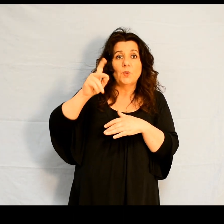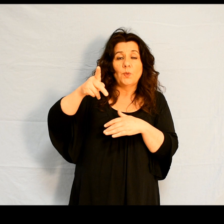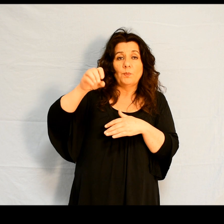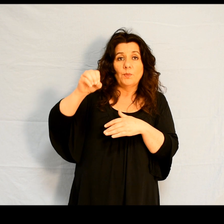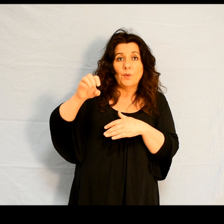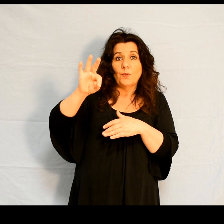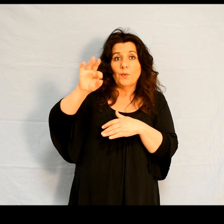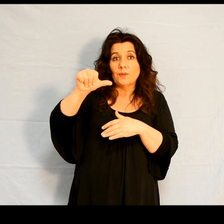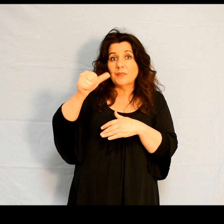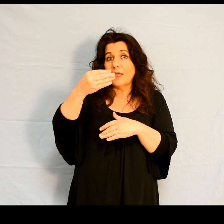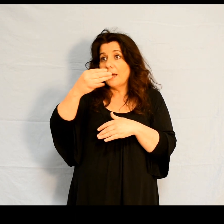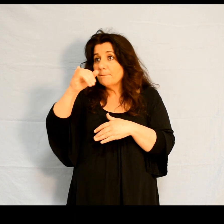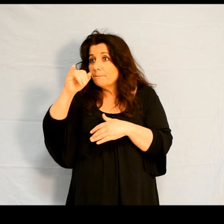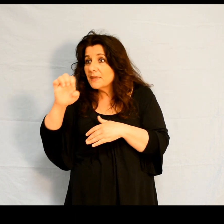de la Judée